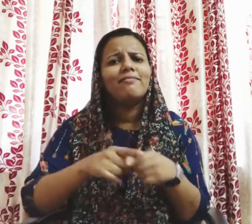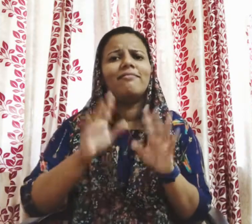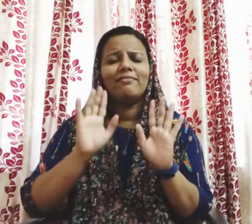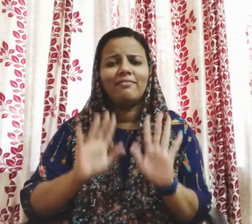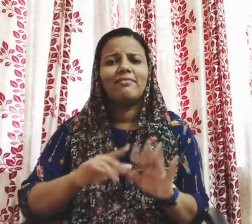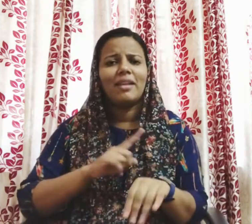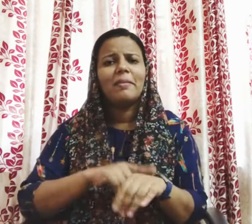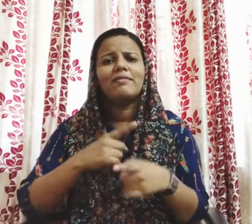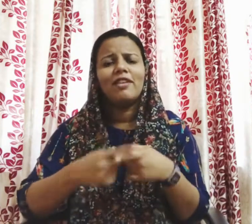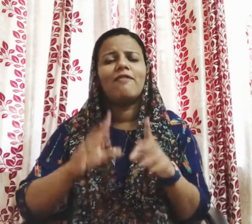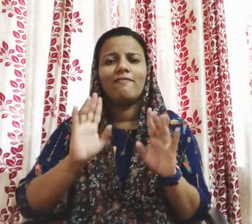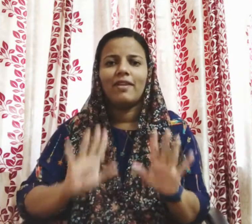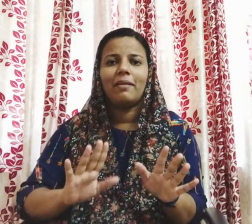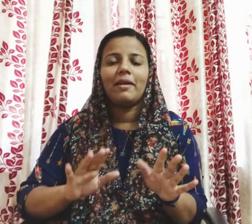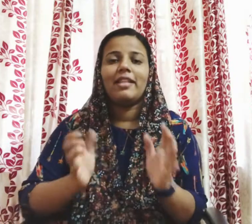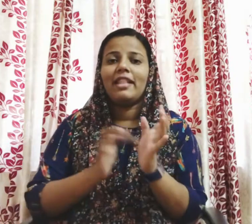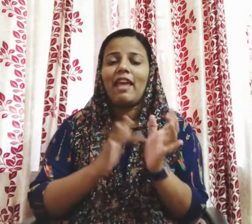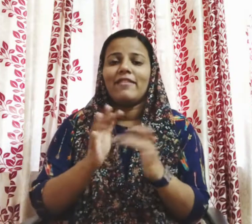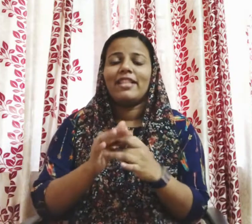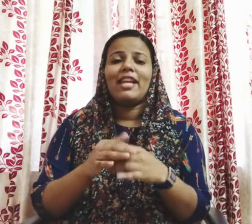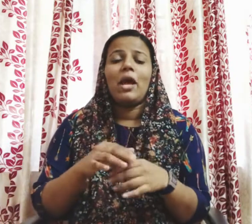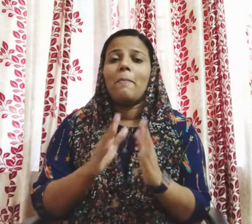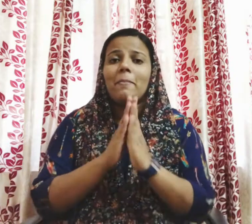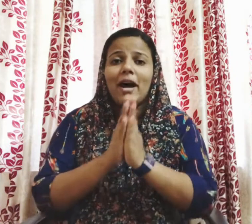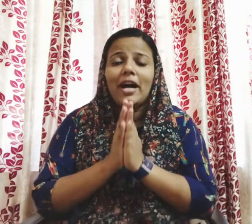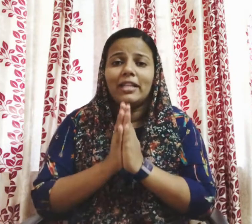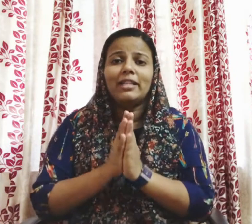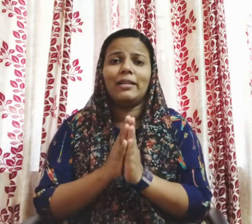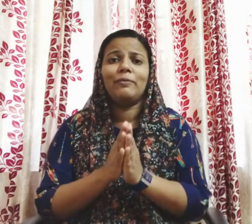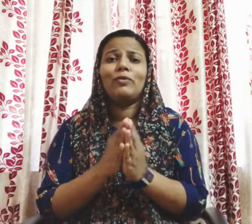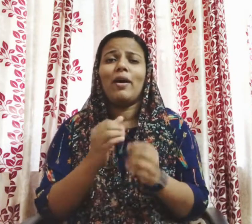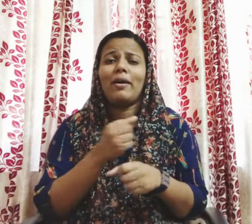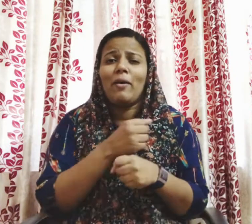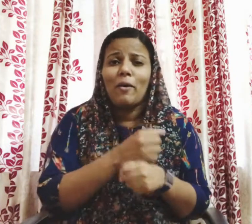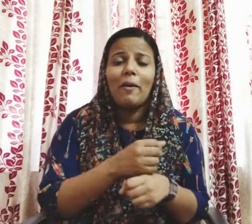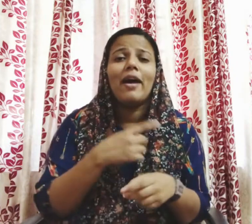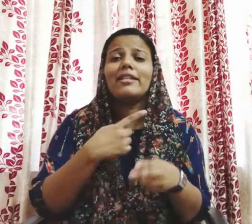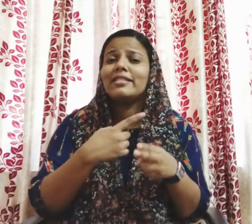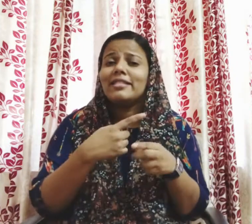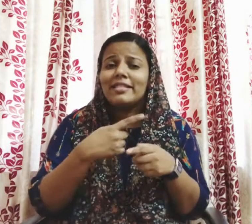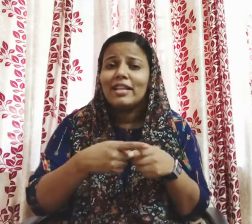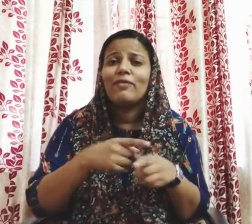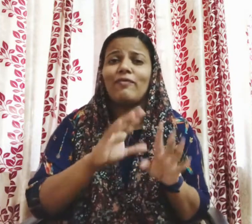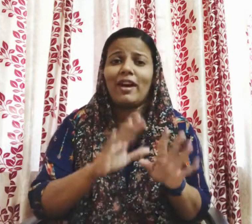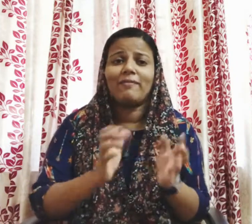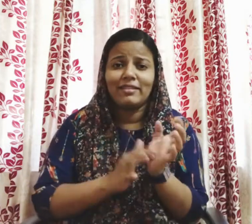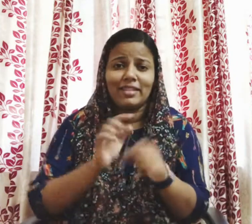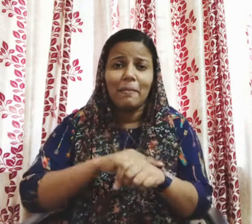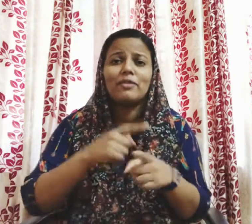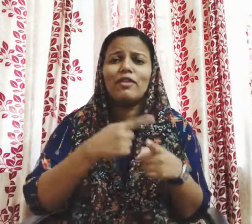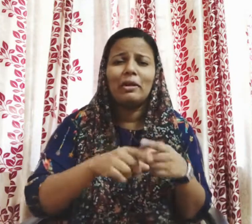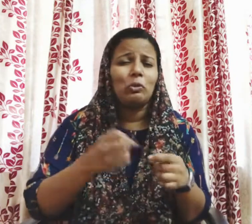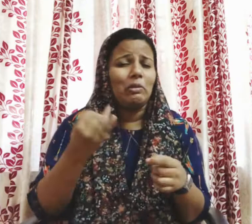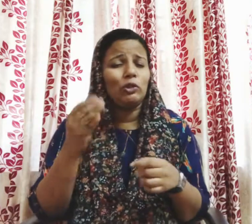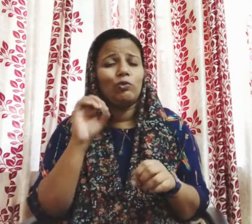സമയത്ത് ചെലവഴിക്കണം. മാത്രമല്ല, ദൈവസന്നിധിയിൽ ഇരിക്കേണ്ട സമയത്ത് അതിനും സമയം ചെലവഴിക്കണം. അനാവശ്യമായി വർത്തമാനം